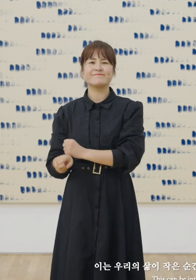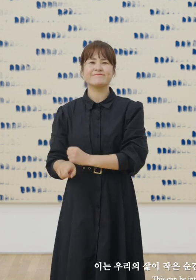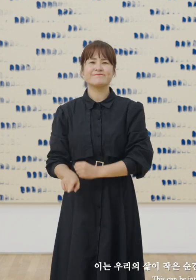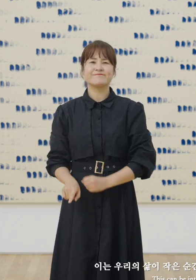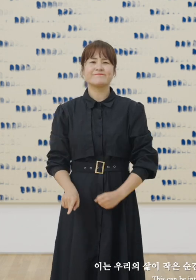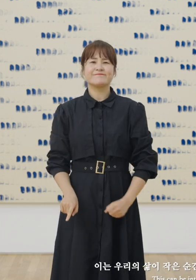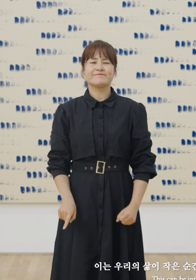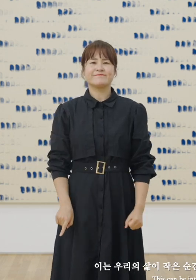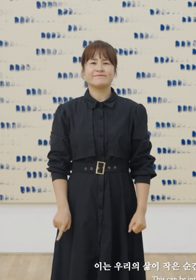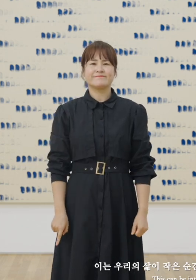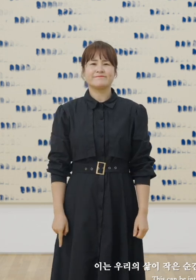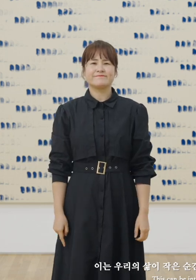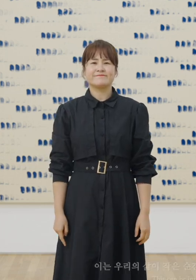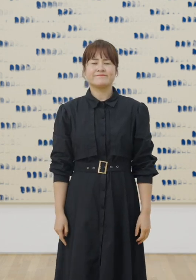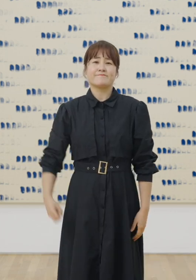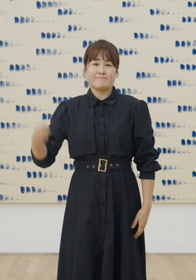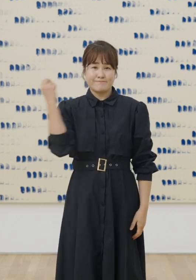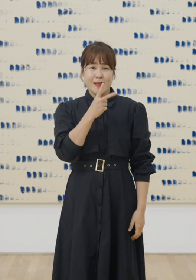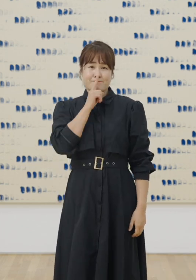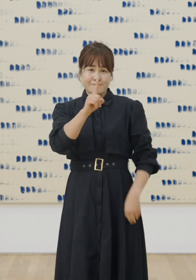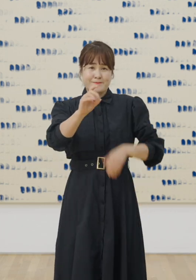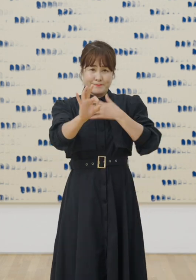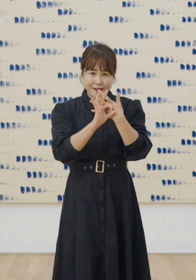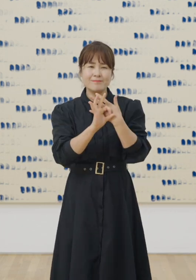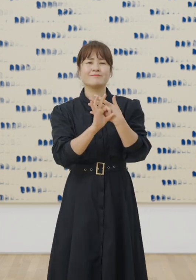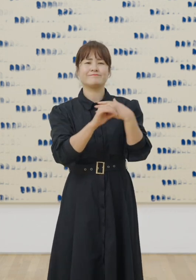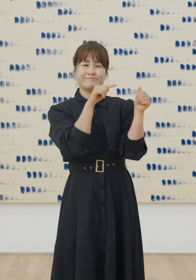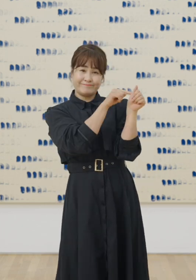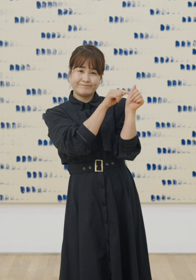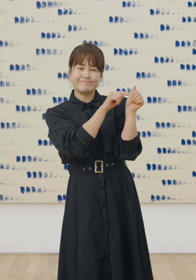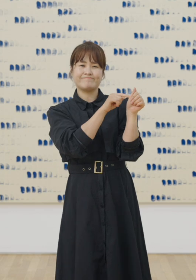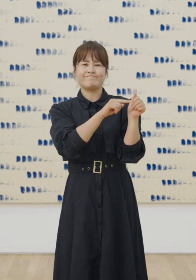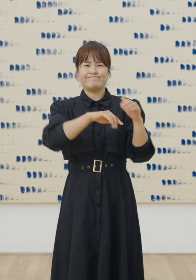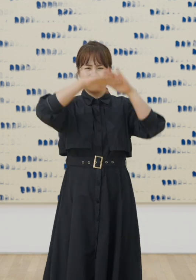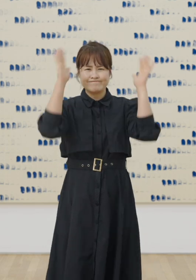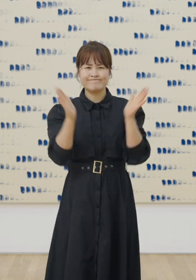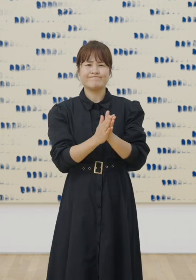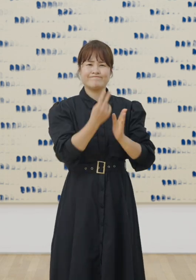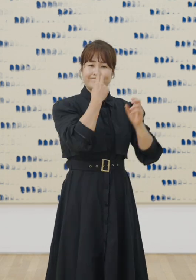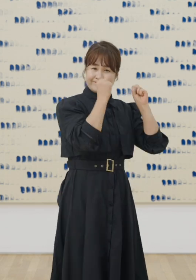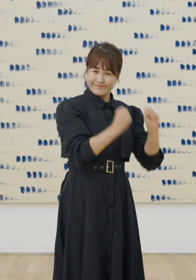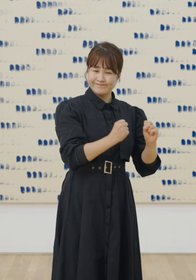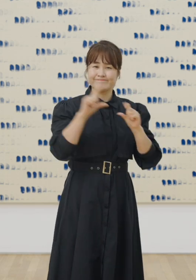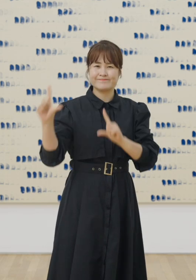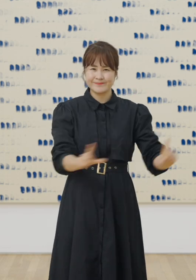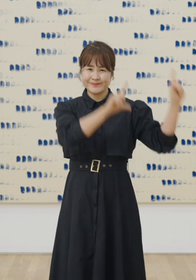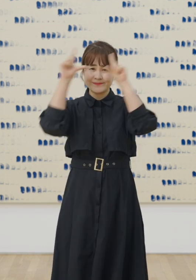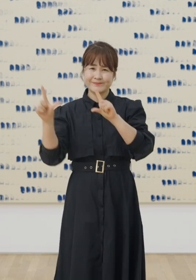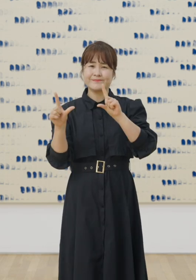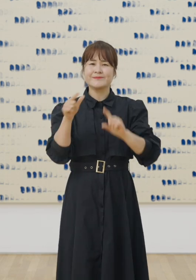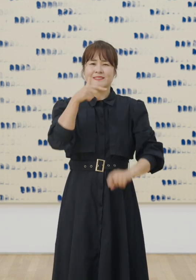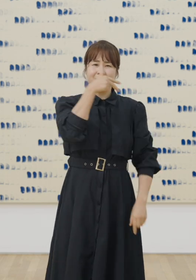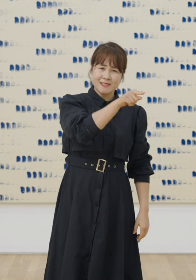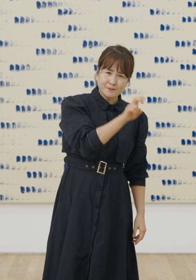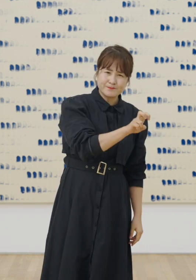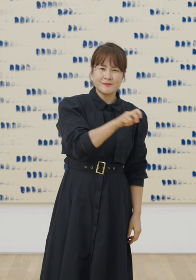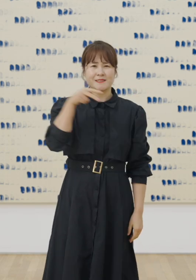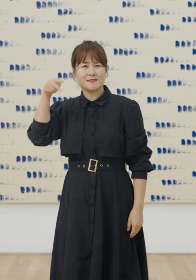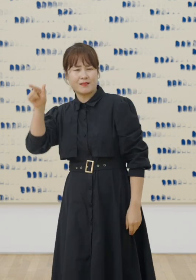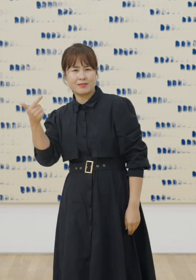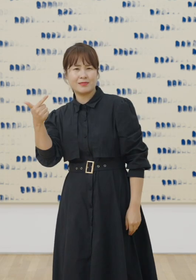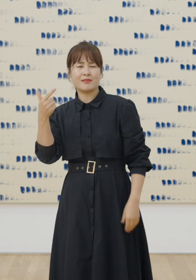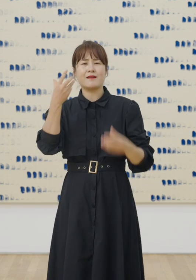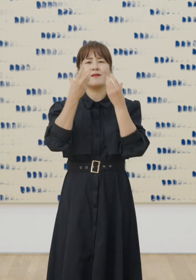의미로 이해할 수 있습니다. 다시 말해 이우환은 모든 존재와 삶을 점과 선으로